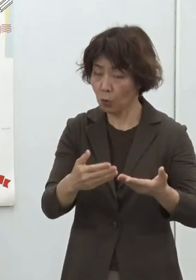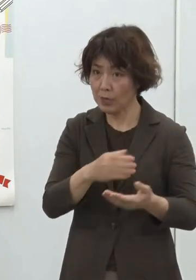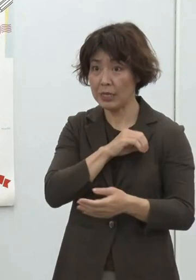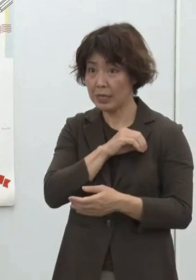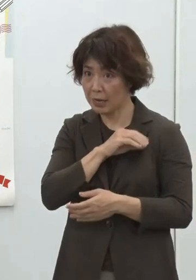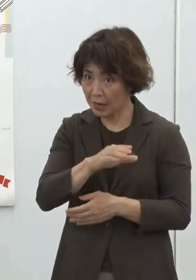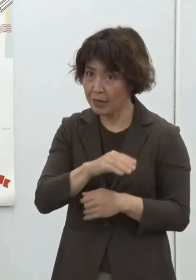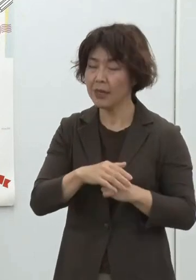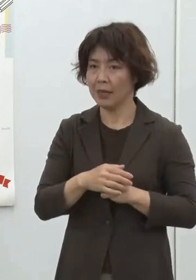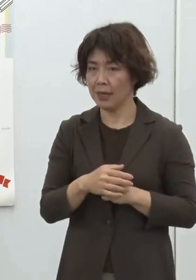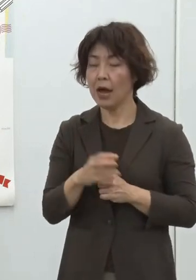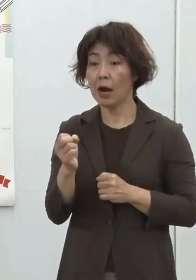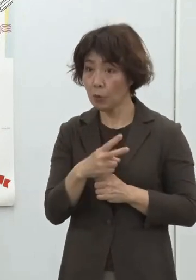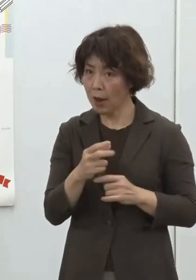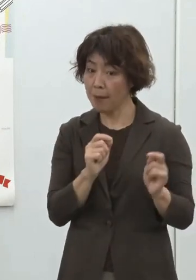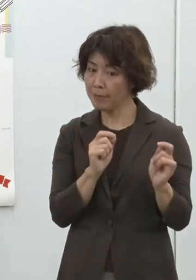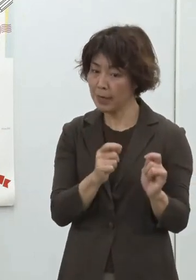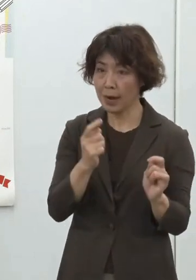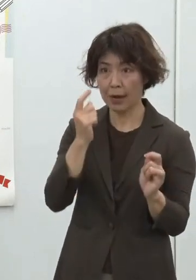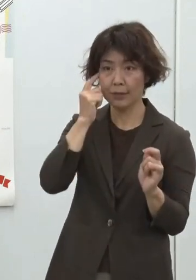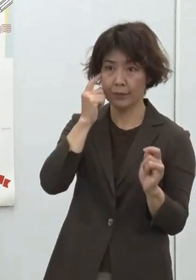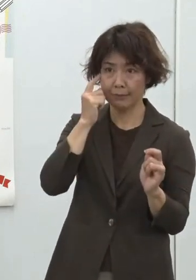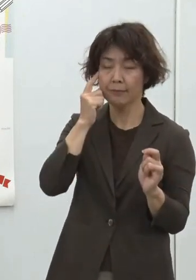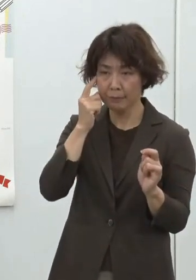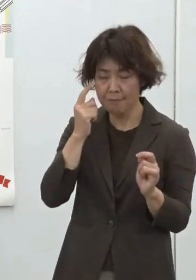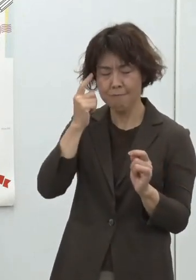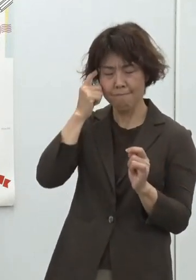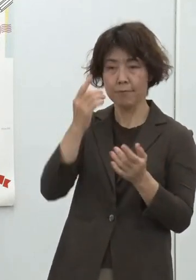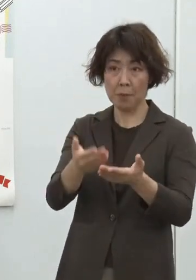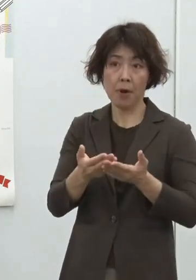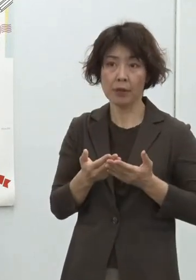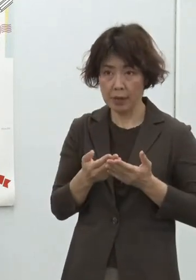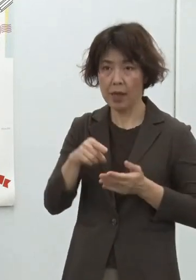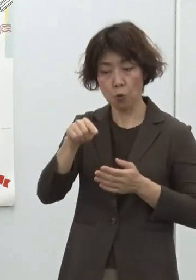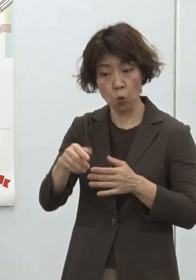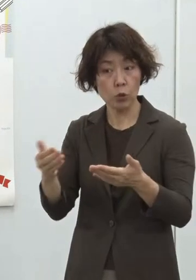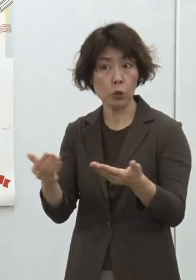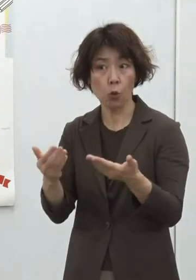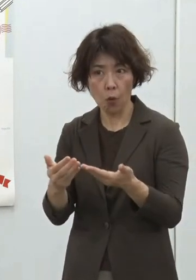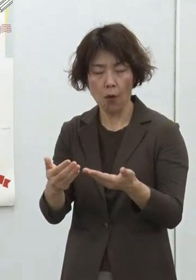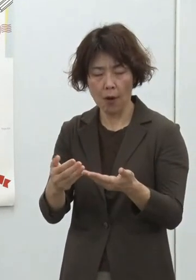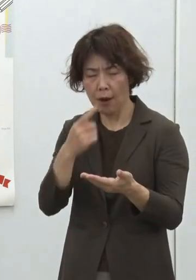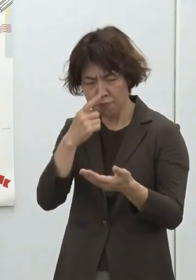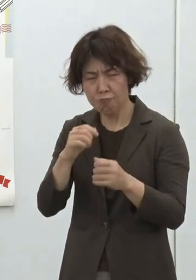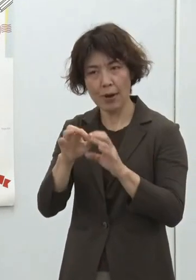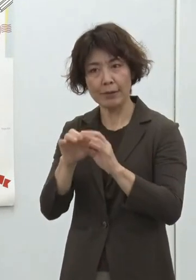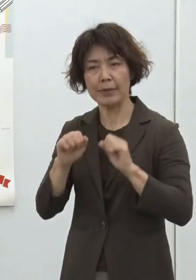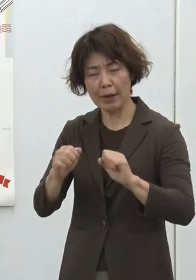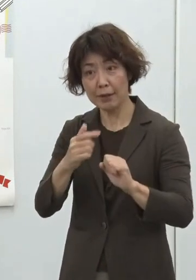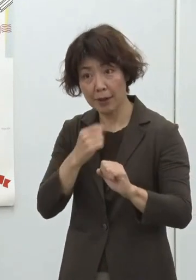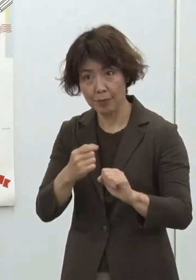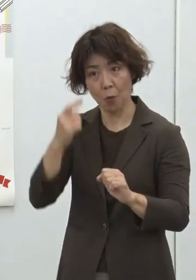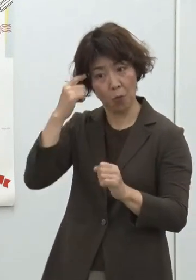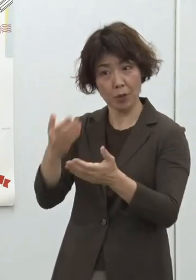や身近さ、そういったものを感じていただいて、そういった仕事をぜひ携わってみたいと思っ